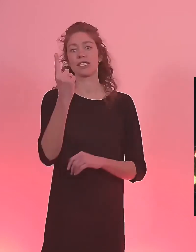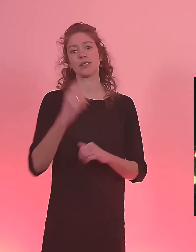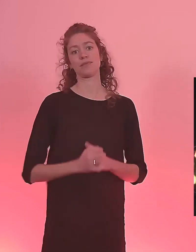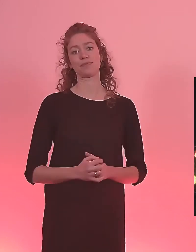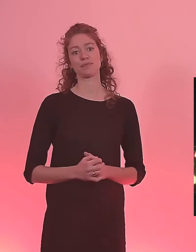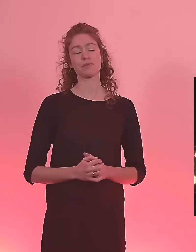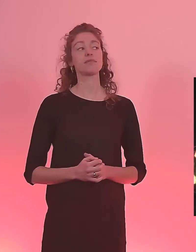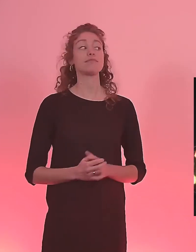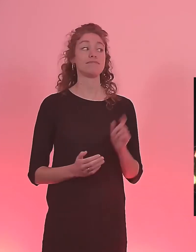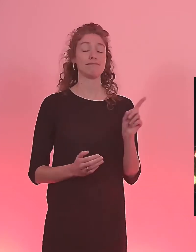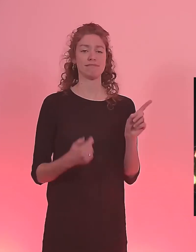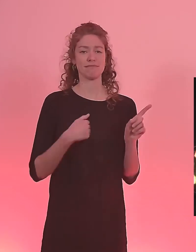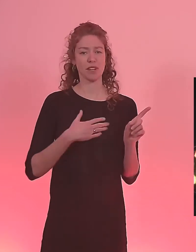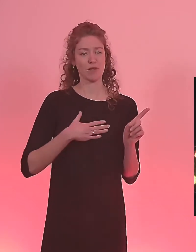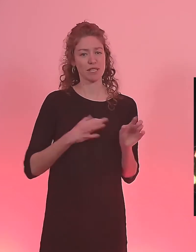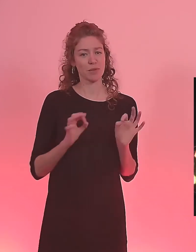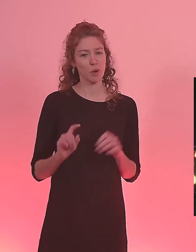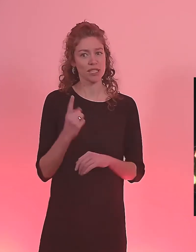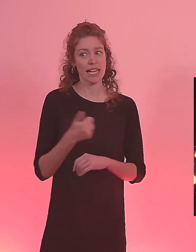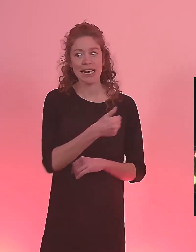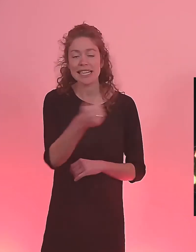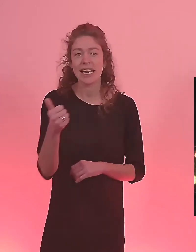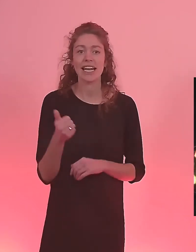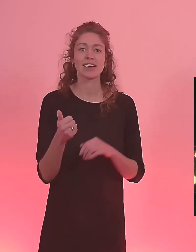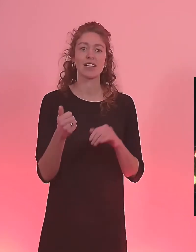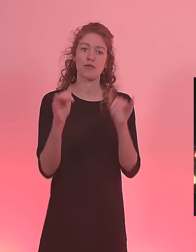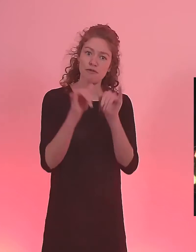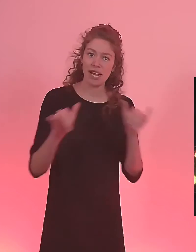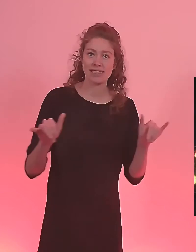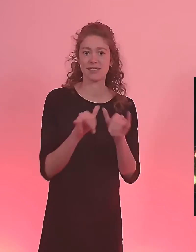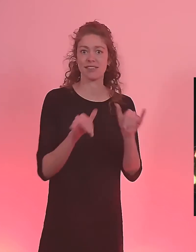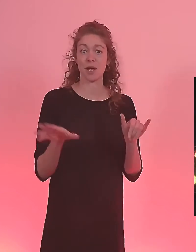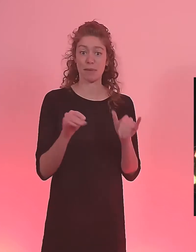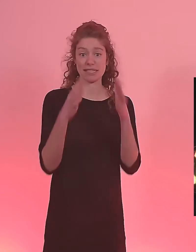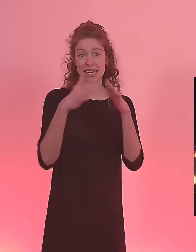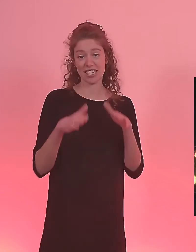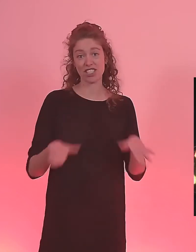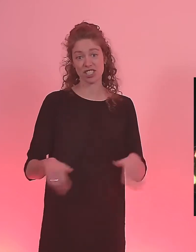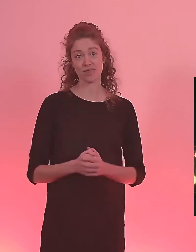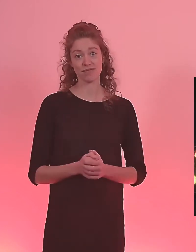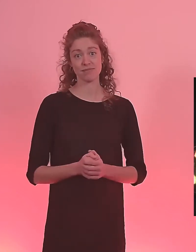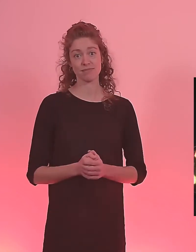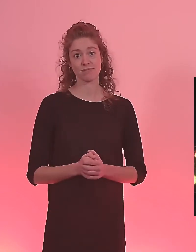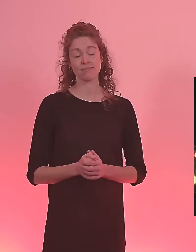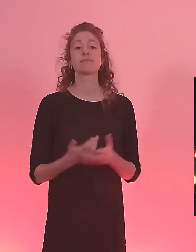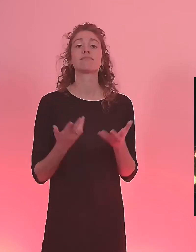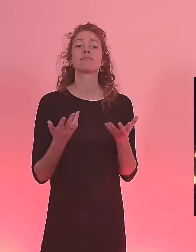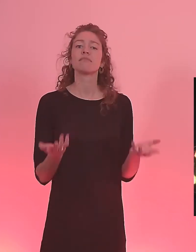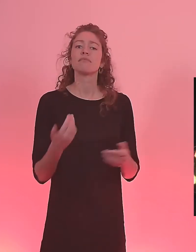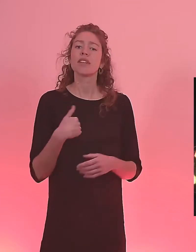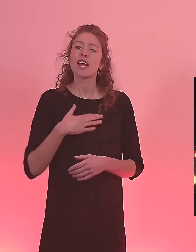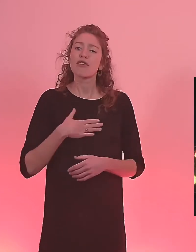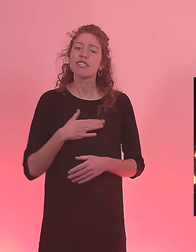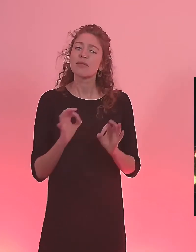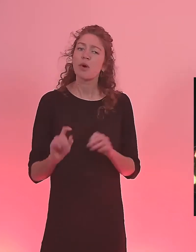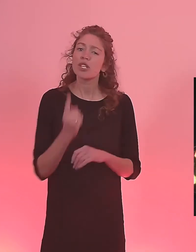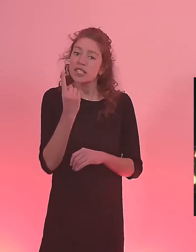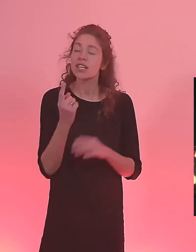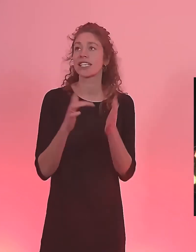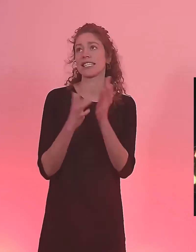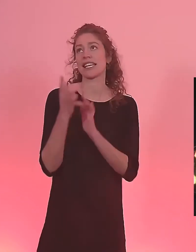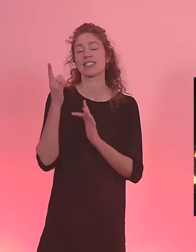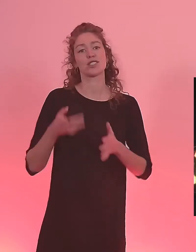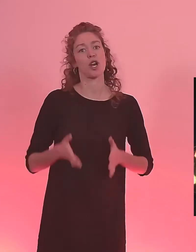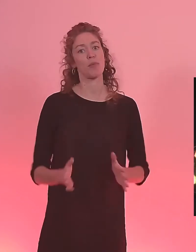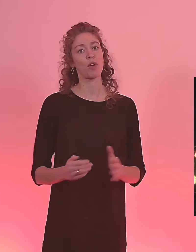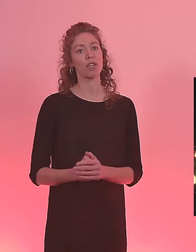ik dat iedereen feest viert met kerst. Ik vind het mooiste van het kerstverhaal dat Jezus geboren is. Oh, dit is